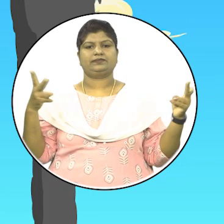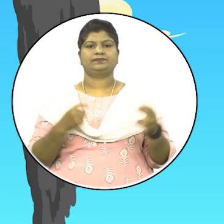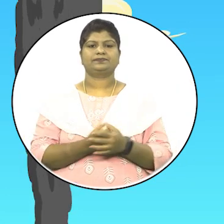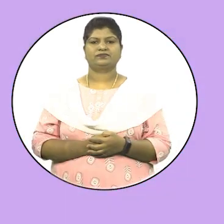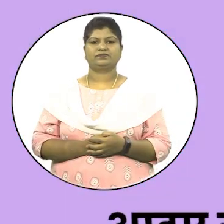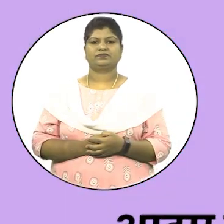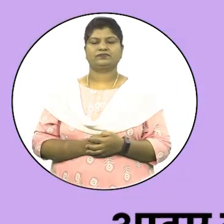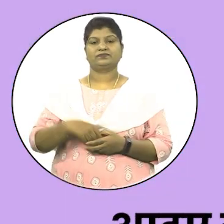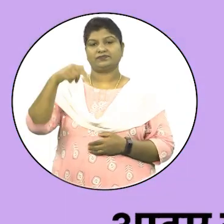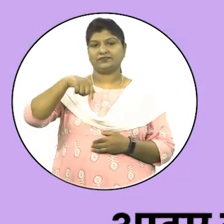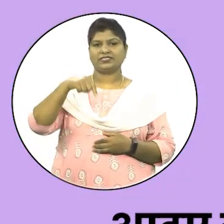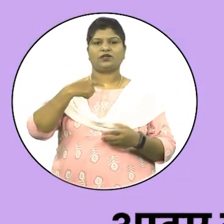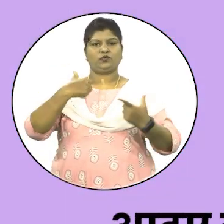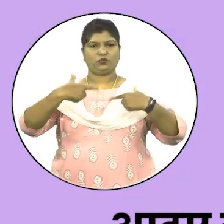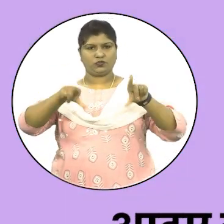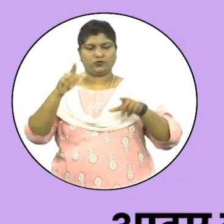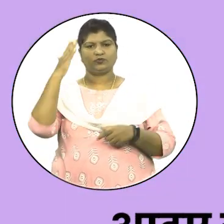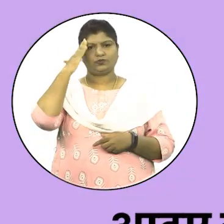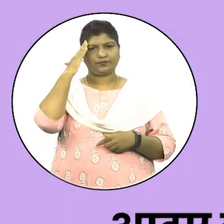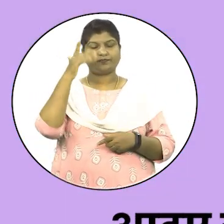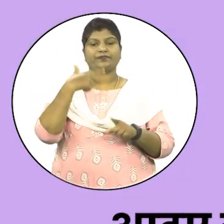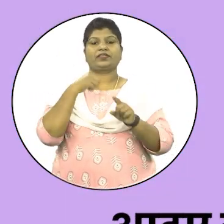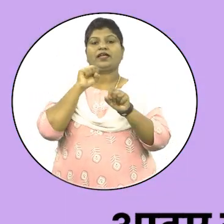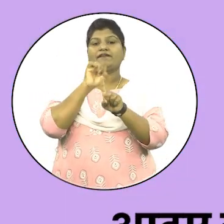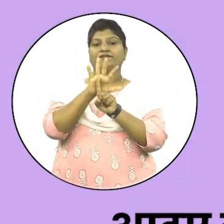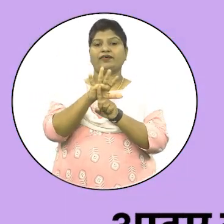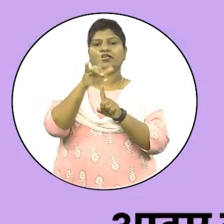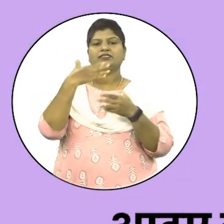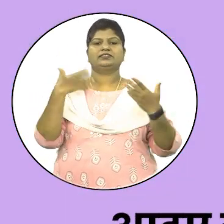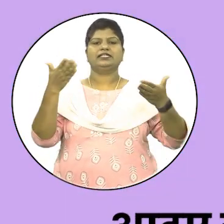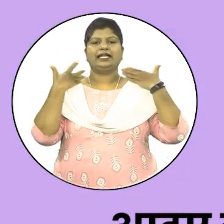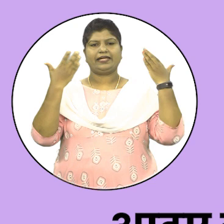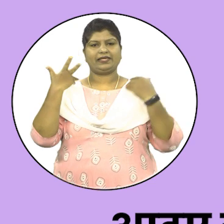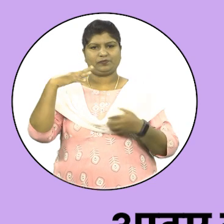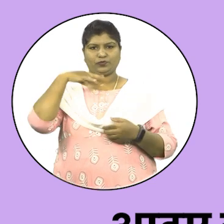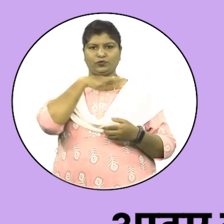अभ्रक धूल। अब जानते हैं वायु प्रदूषण के अभाव।